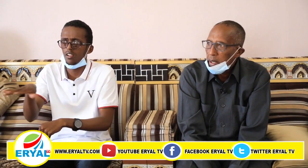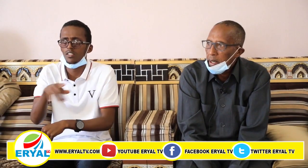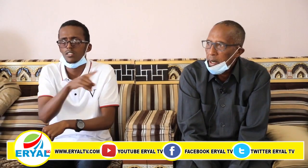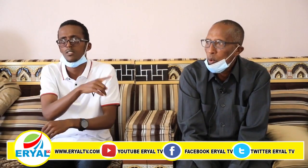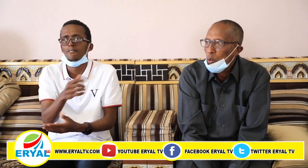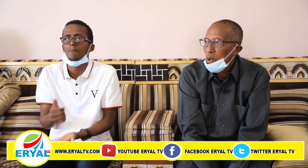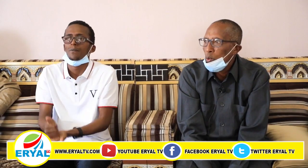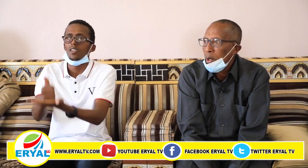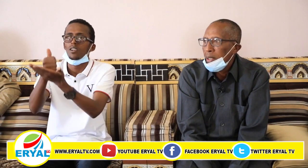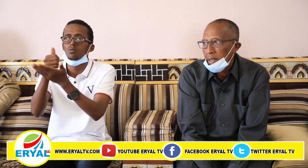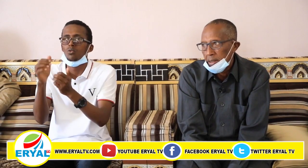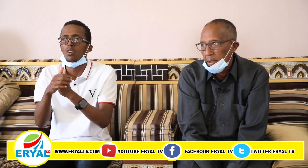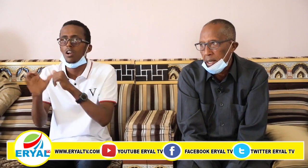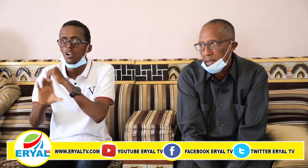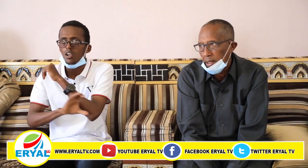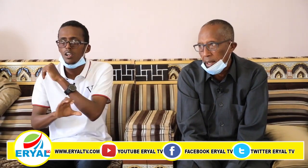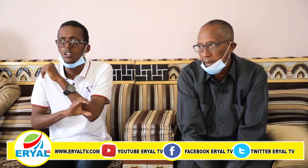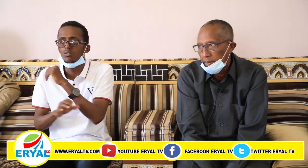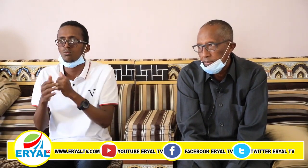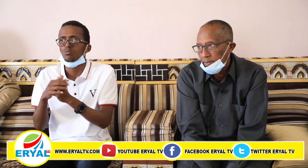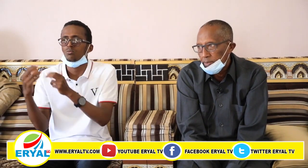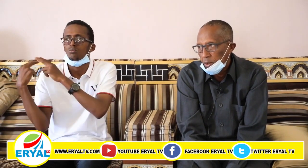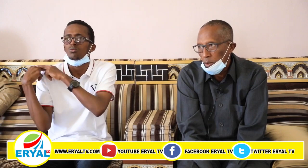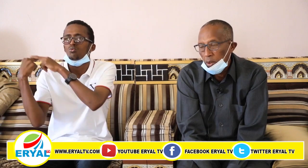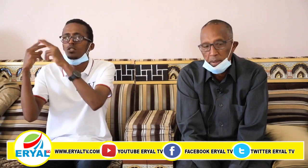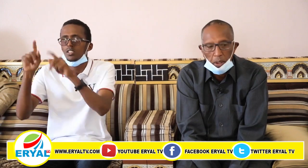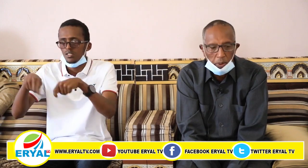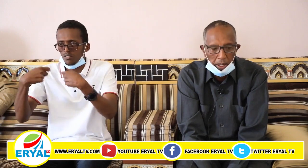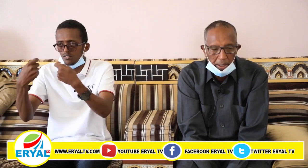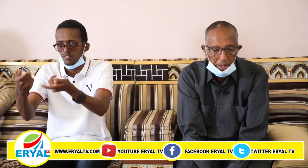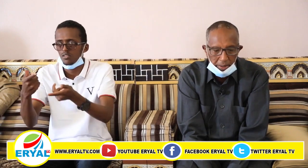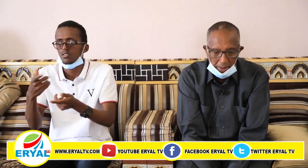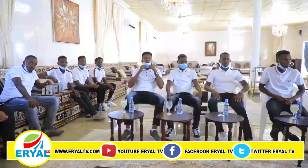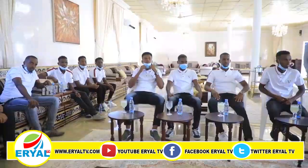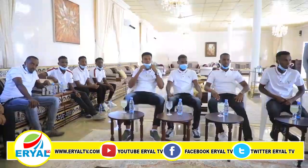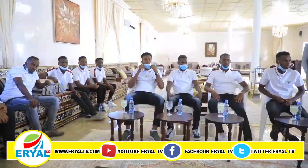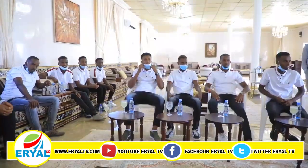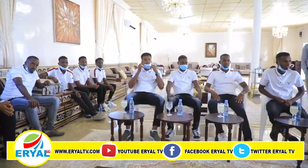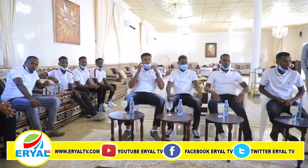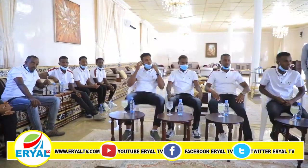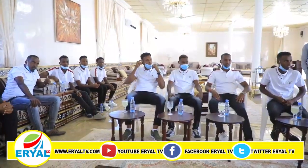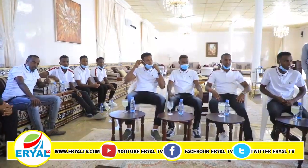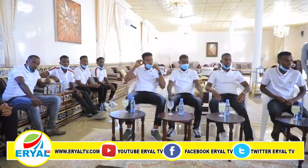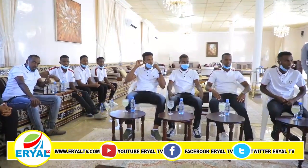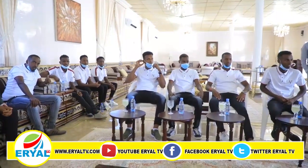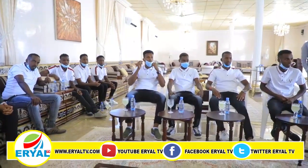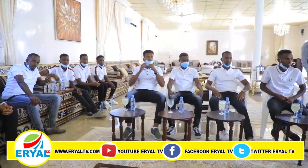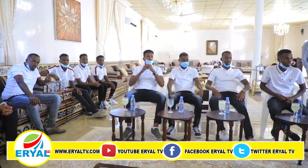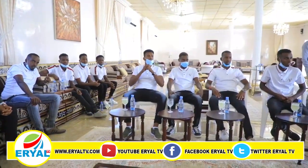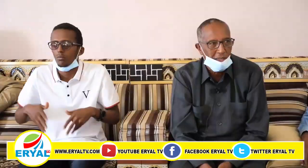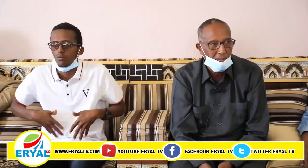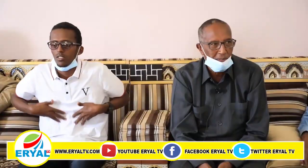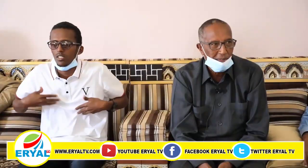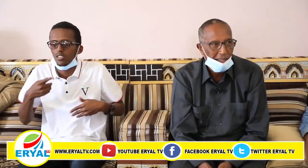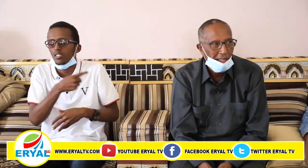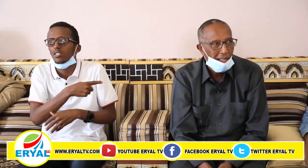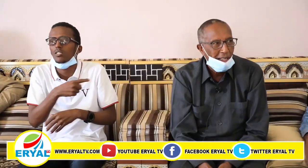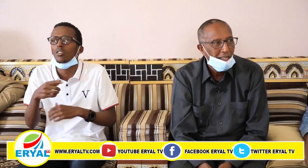galno qarankuna uu aada dadaal isaga saaraan jeclaa una haddii aan ku dhaqaaqayna daanu dhoolashada inta badan shirar baan ku soo